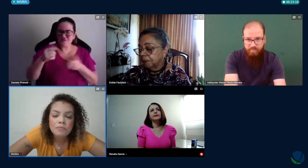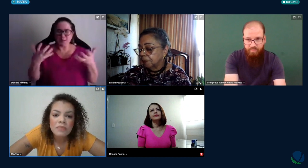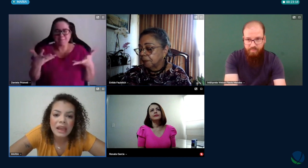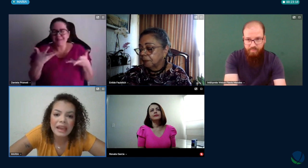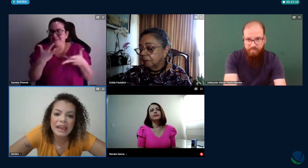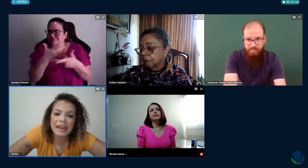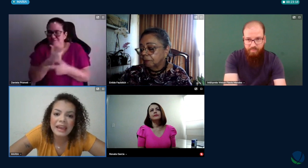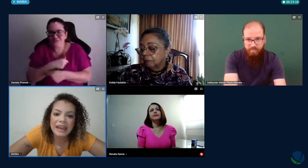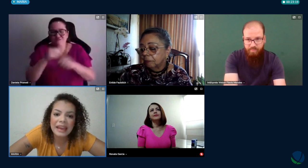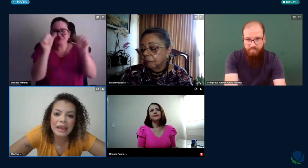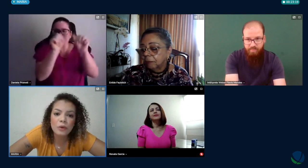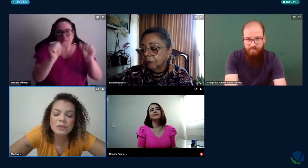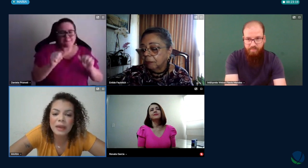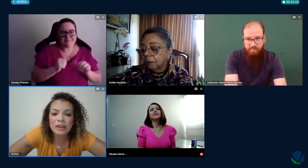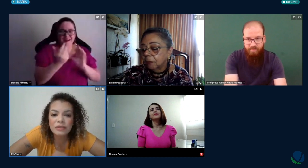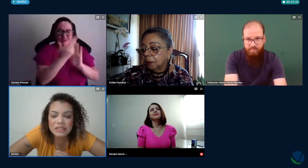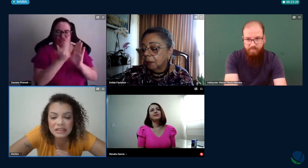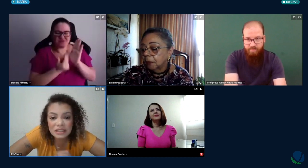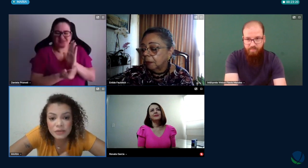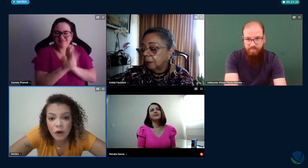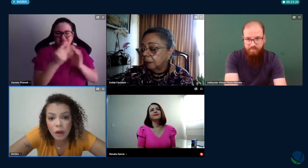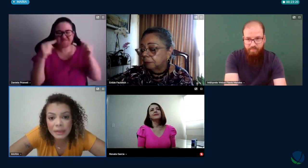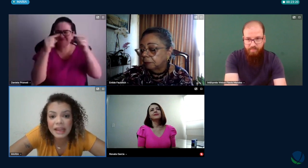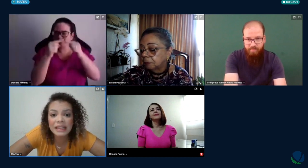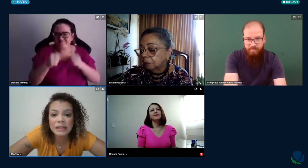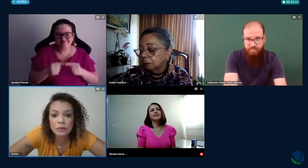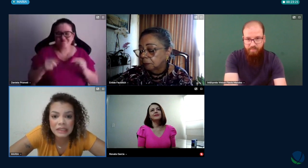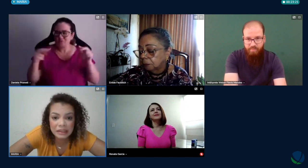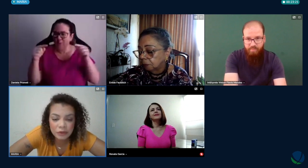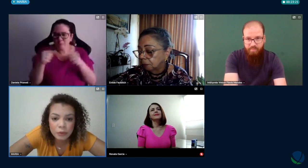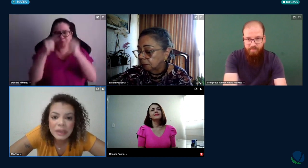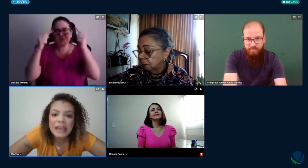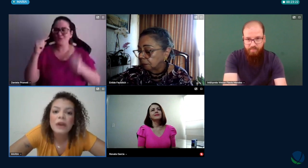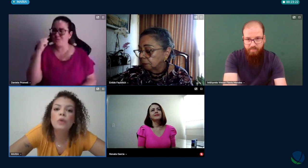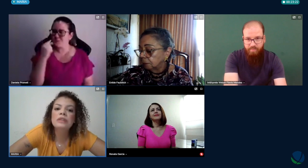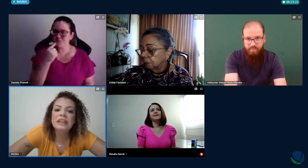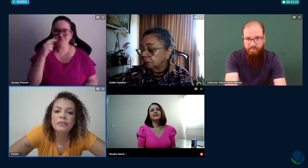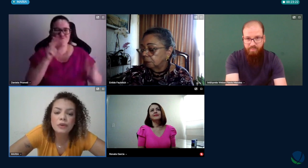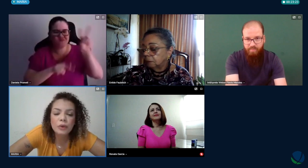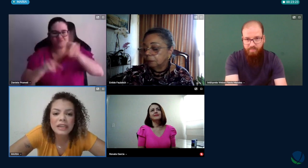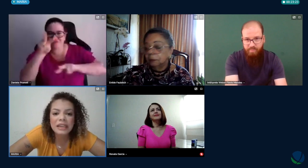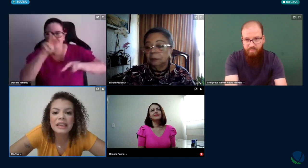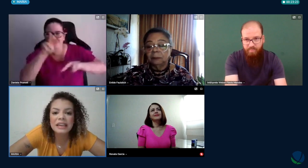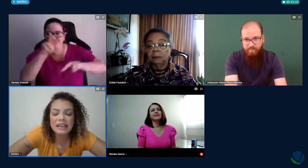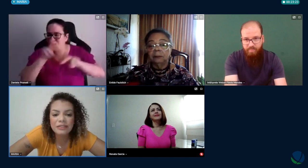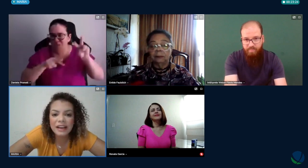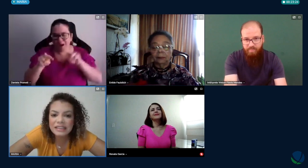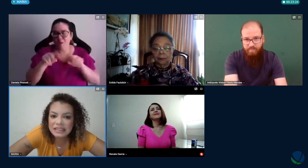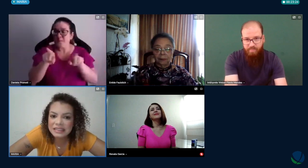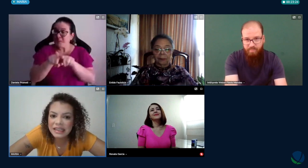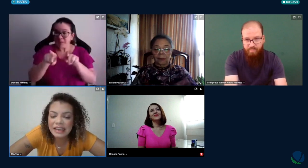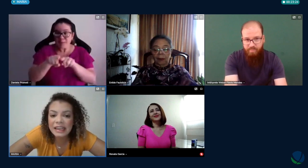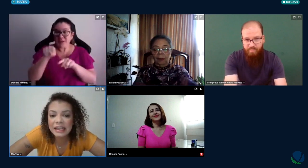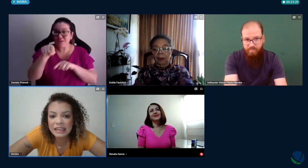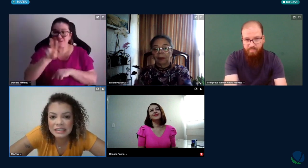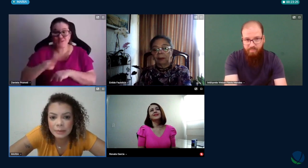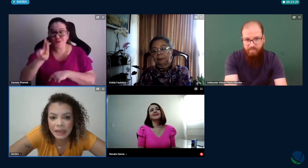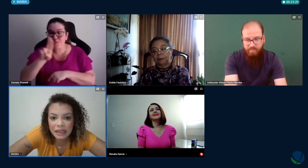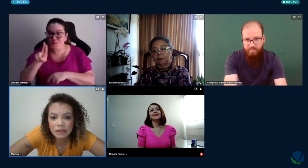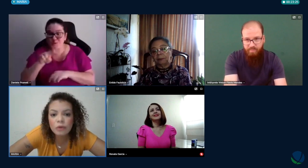tese. Eu espero que você transforme ela em um livro que vai